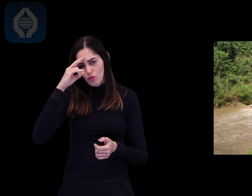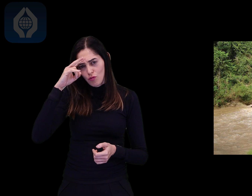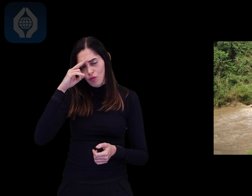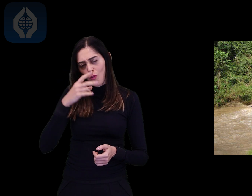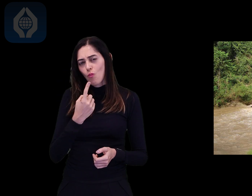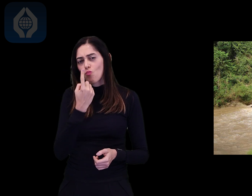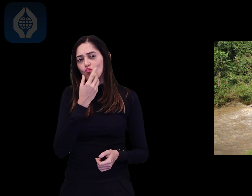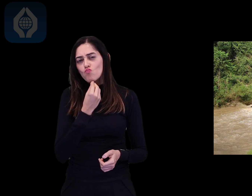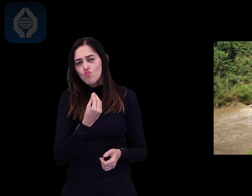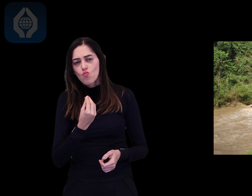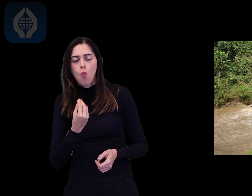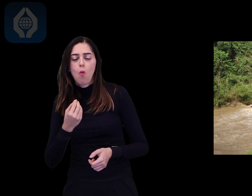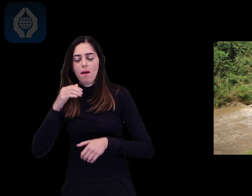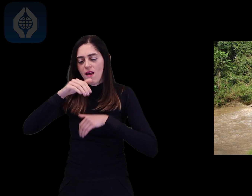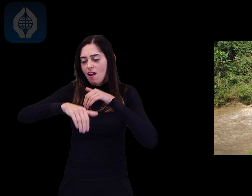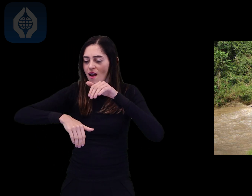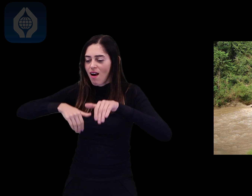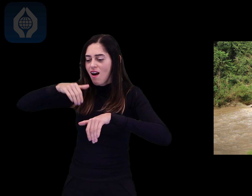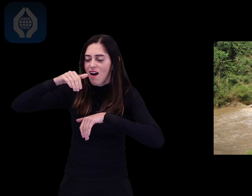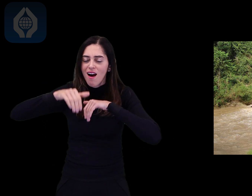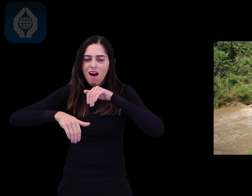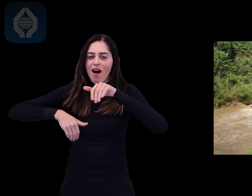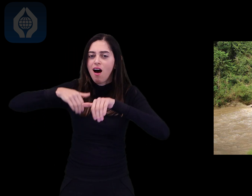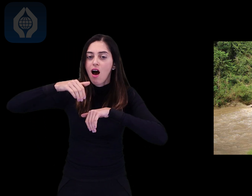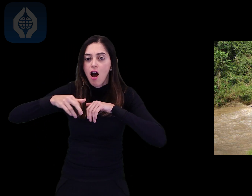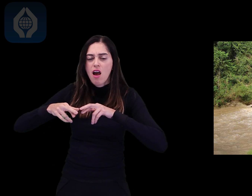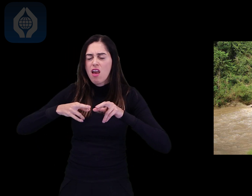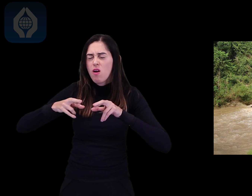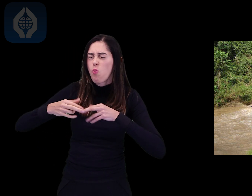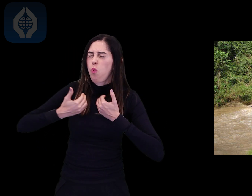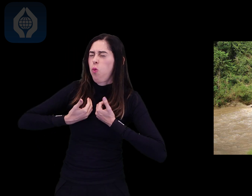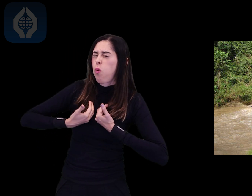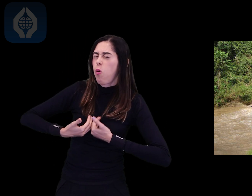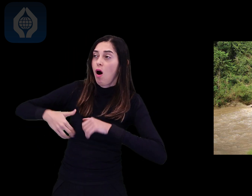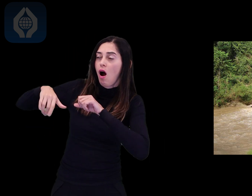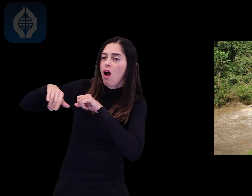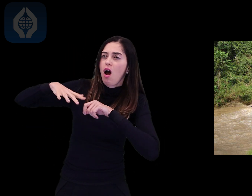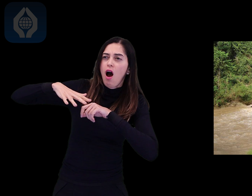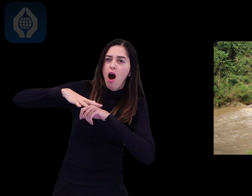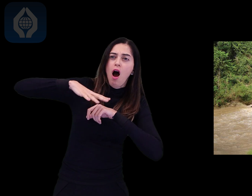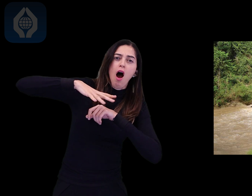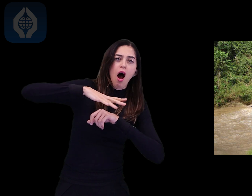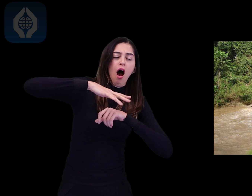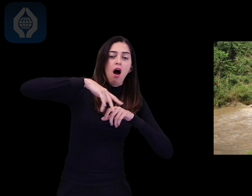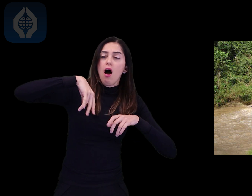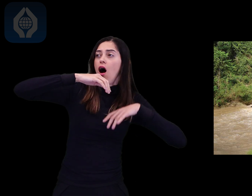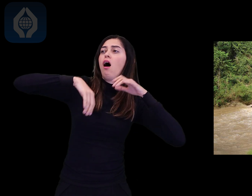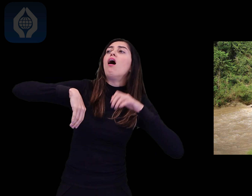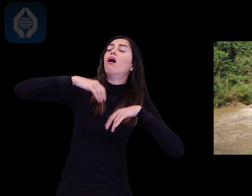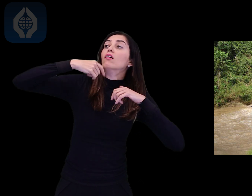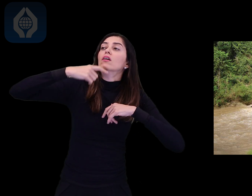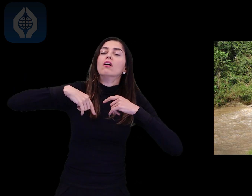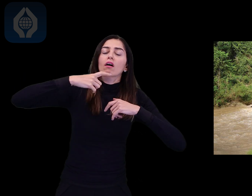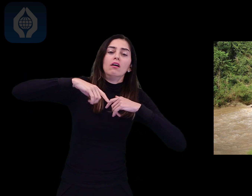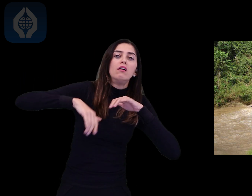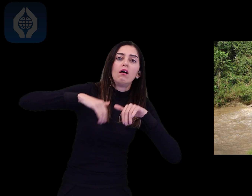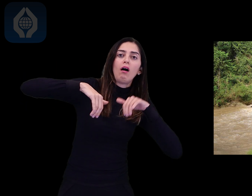um rio a nado, mas ficou cansado e foi levado pela correnteza forte. Um grupo de pessoas estava assistindo a tudo